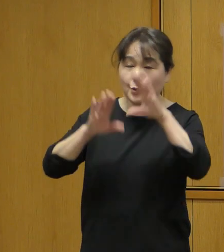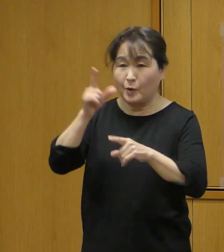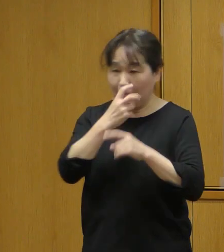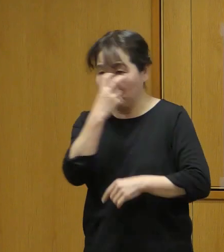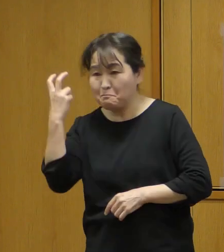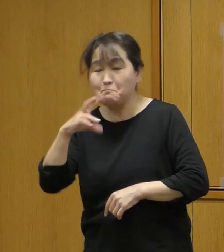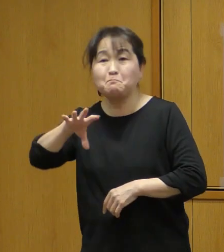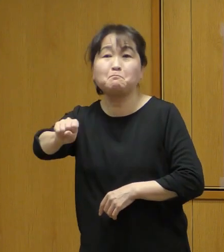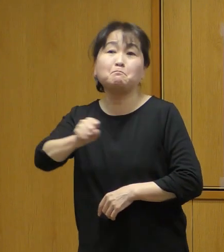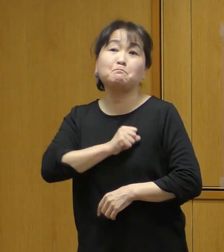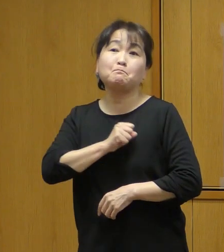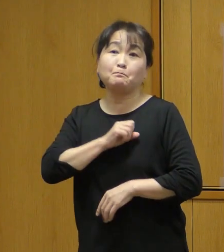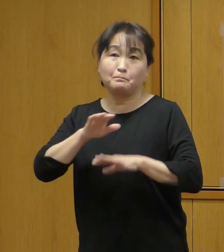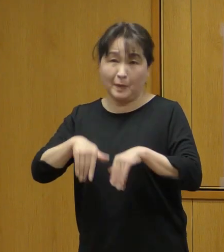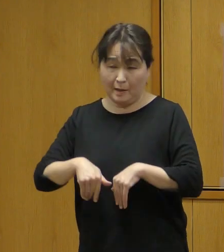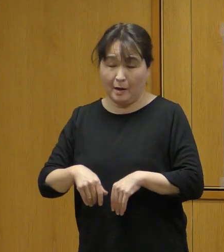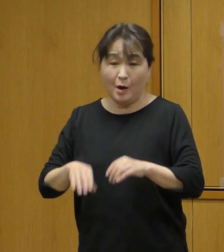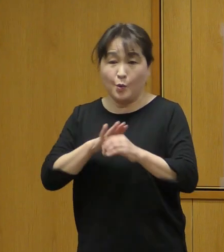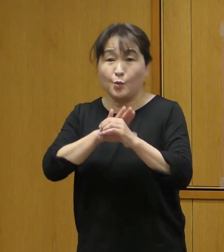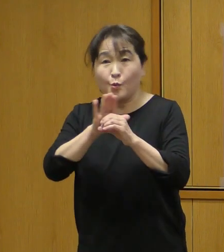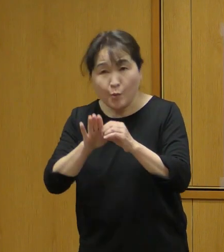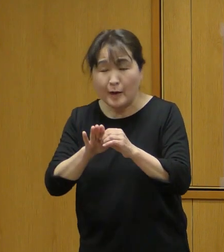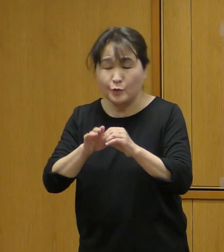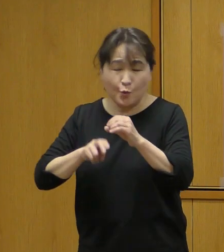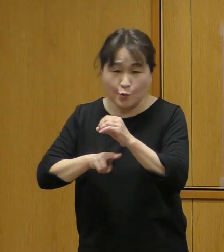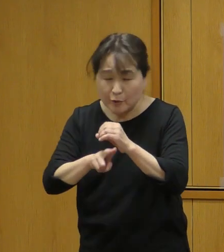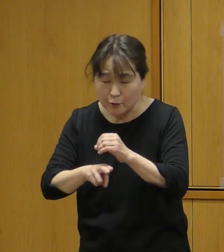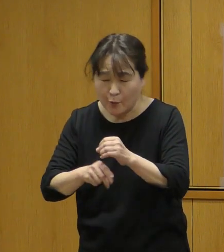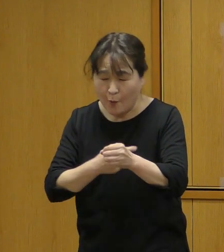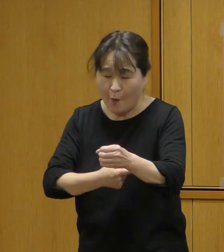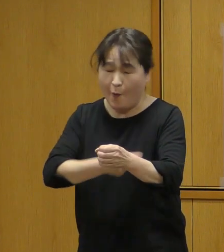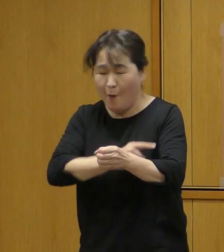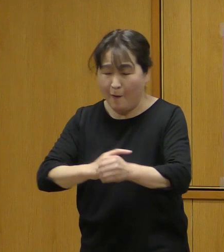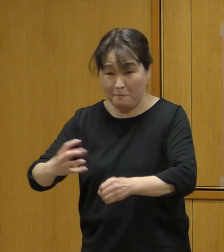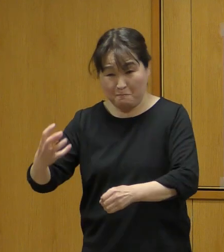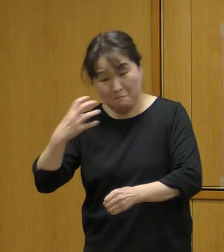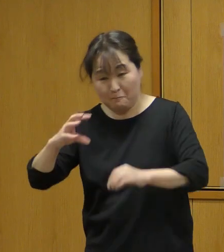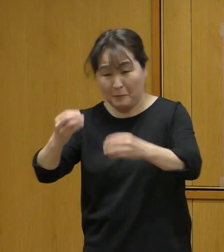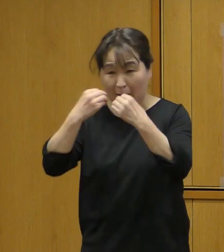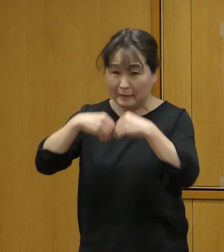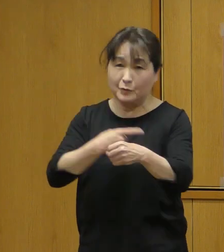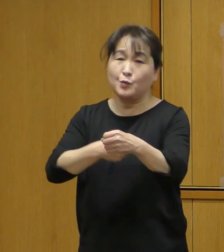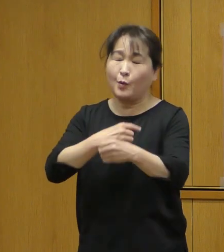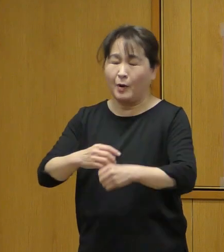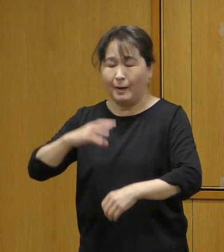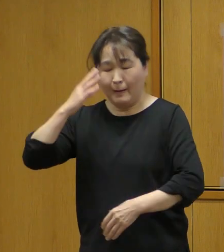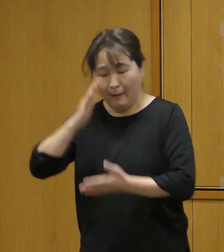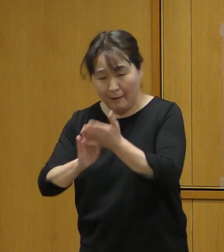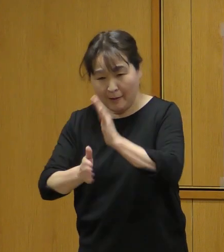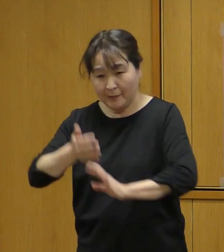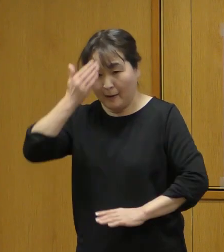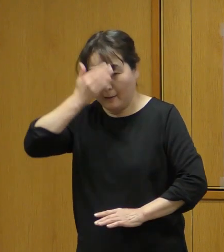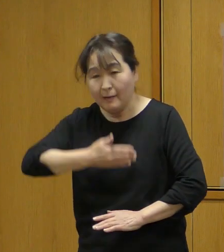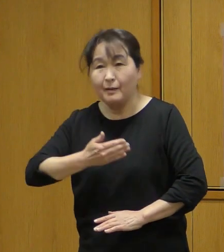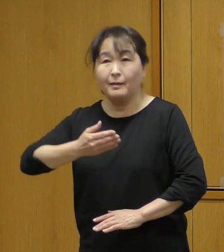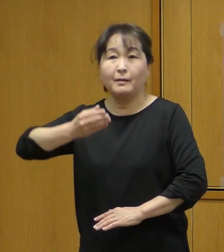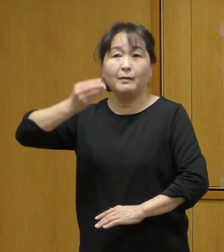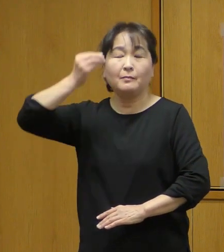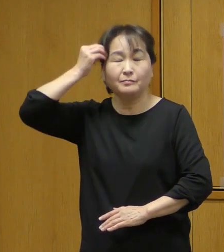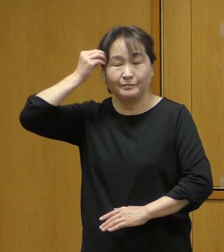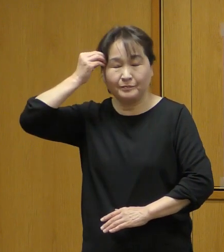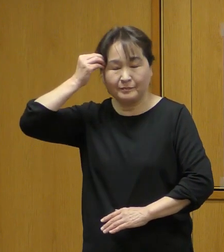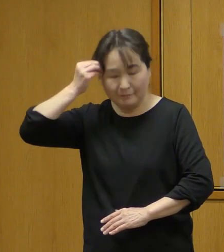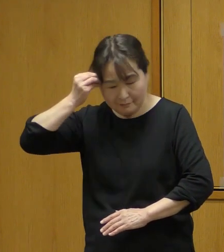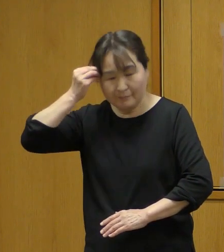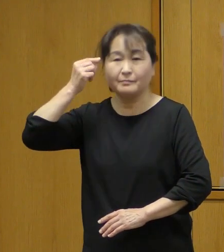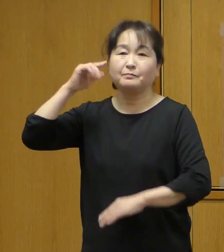ました。新型コロナウイルスの感染力の強さを改めて、認識をし、危機意識を高